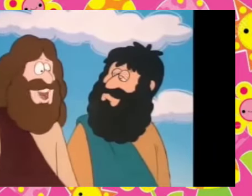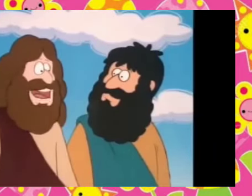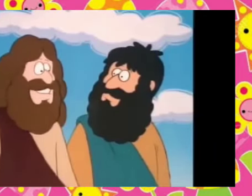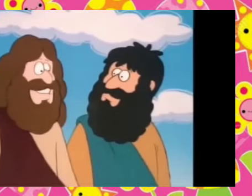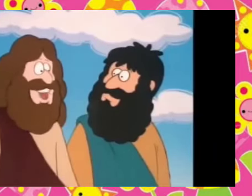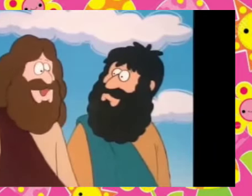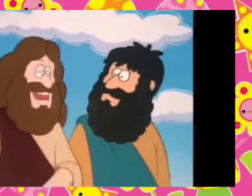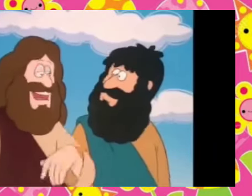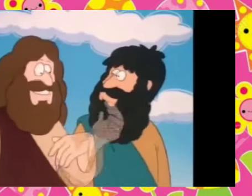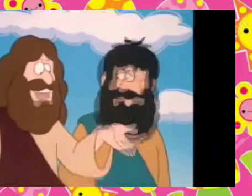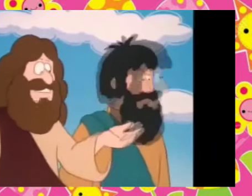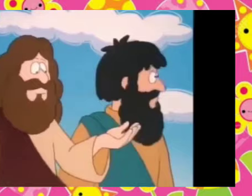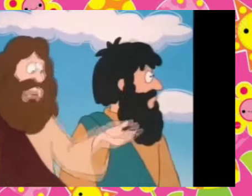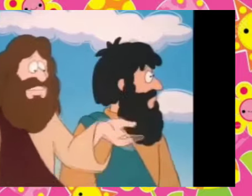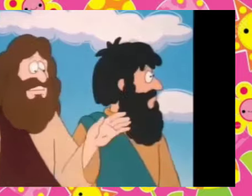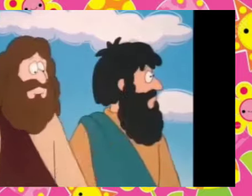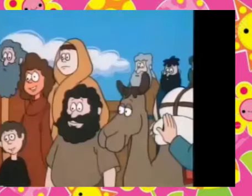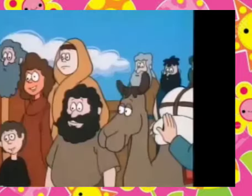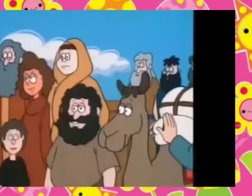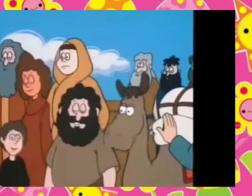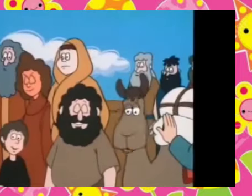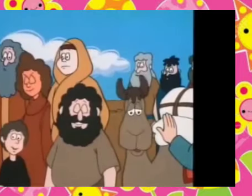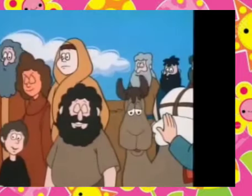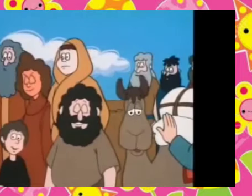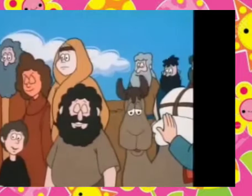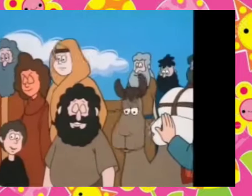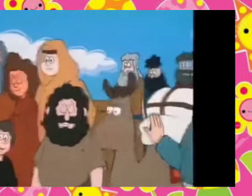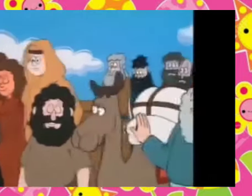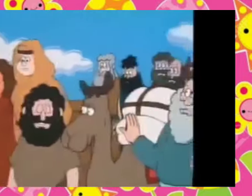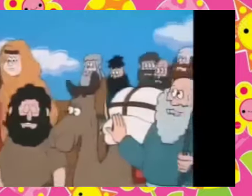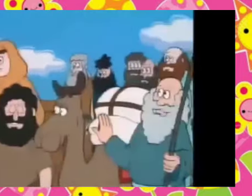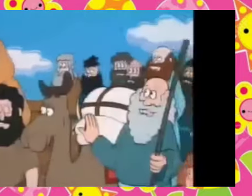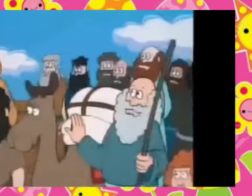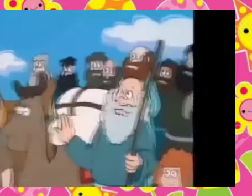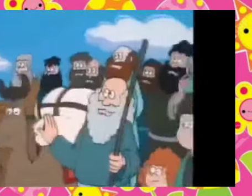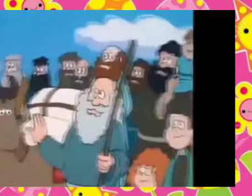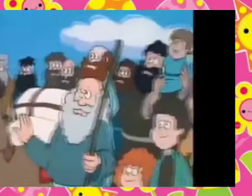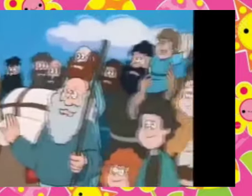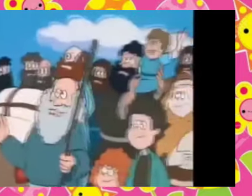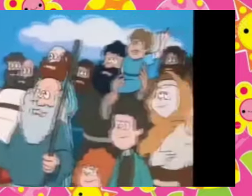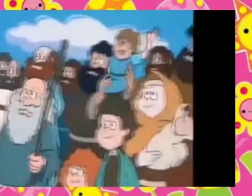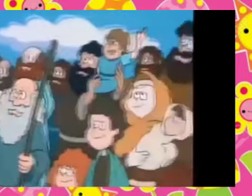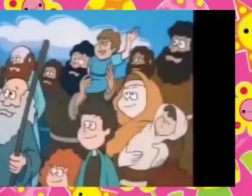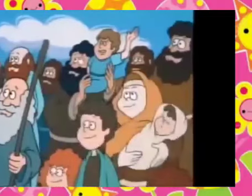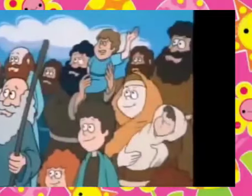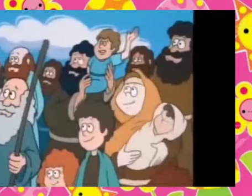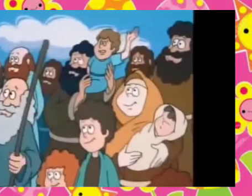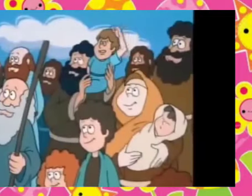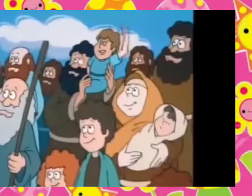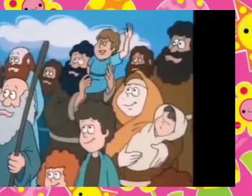¿dónde podemos conseguir suficiente comida para todos? Se necesitarían 8 meses de trabajo para comprar la comida de una